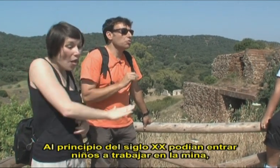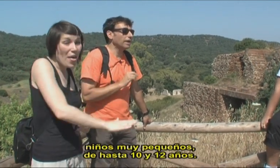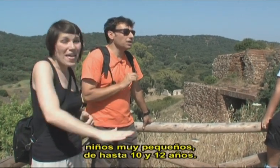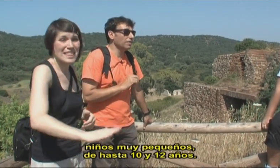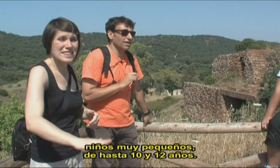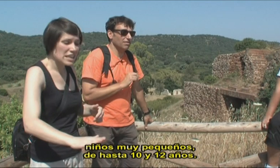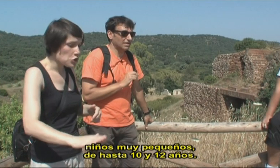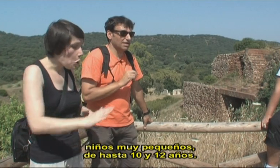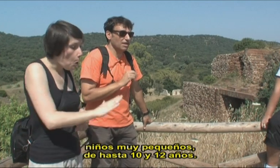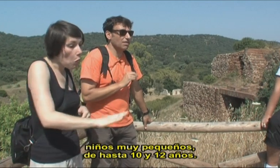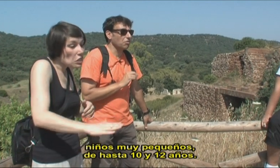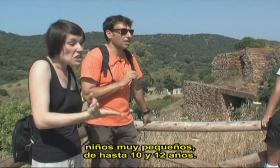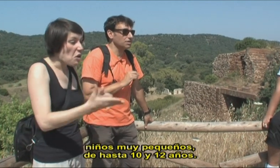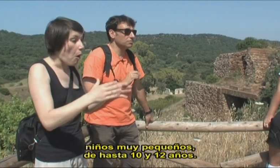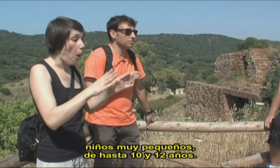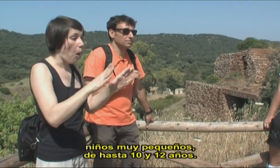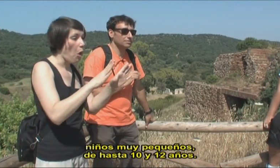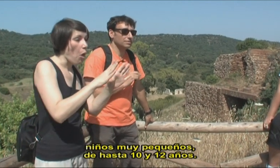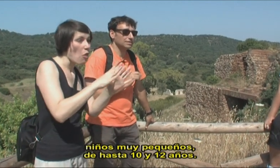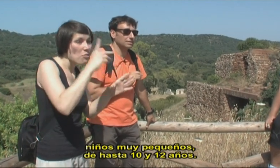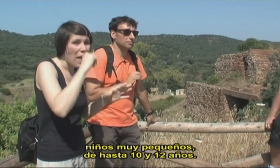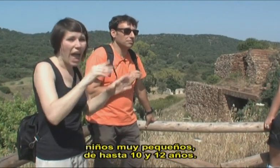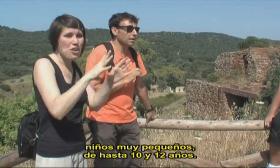Niños muy pequeños, de hasta 10 y 12 años.